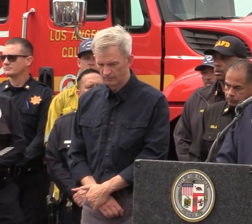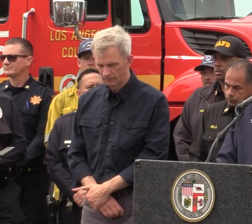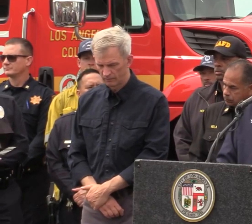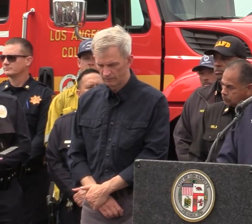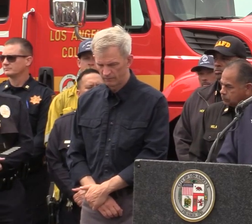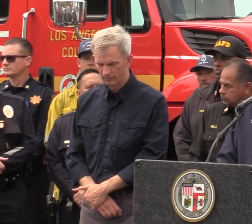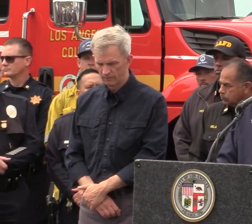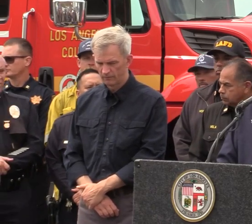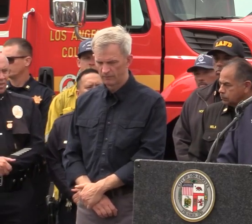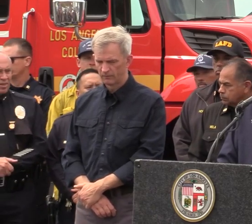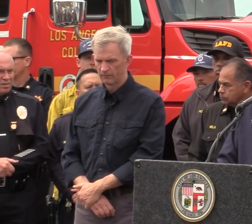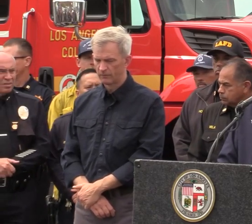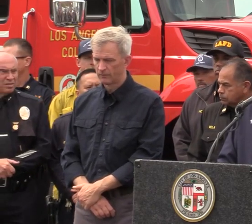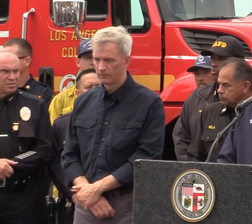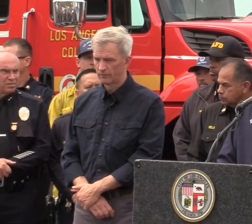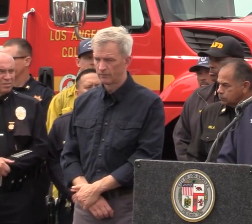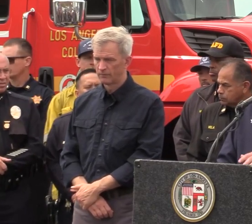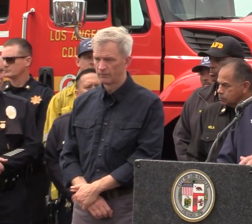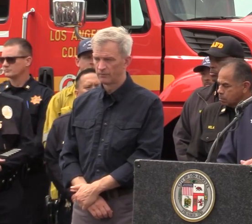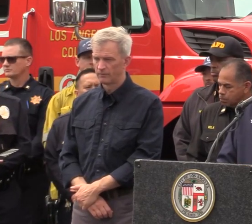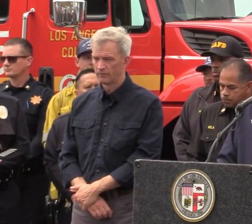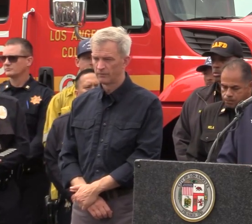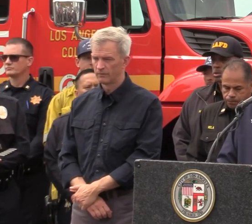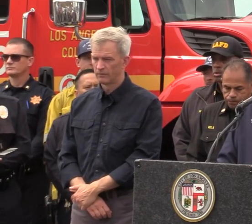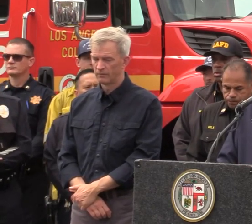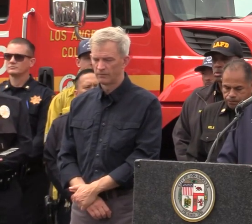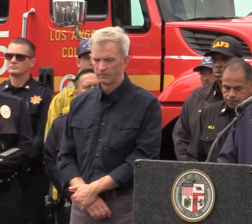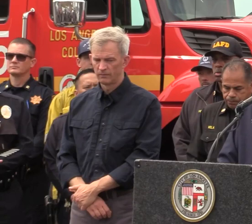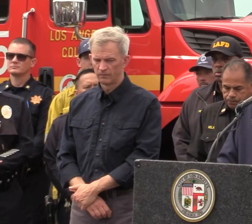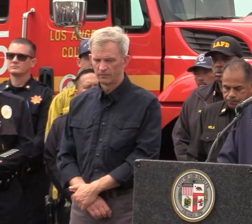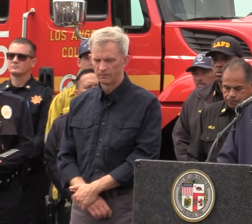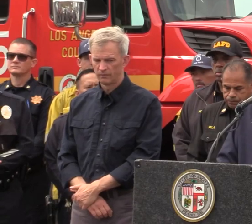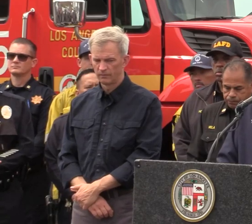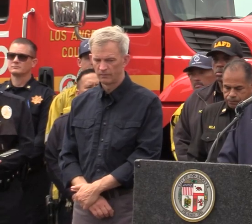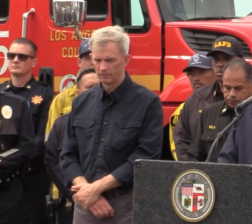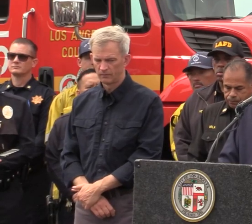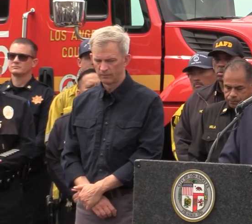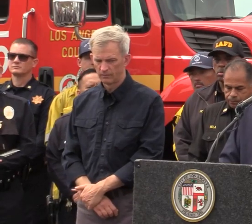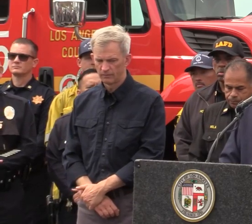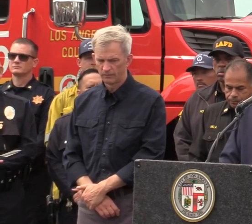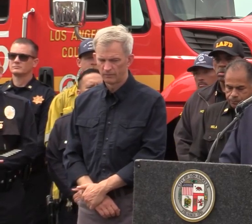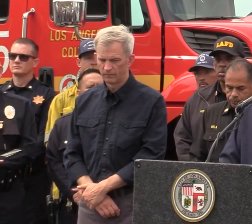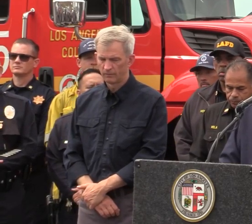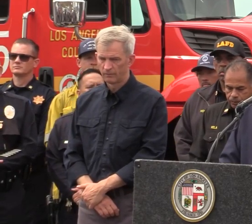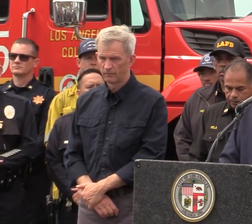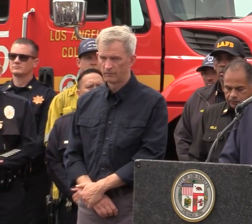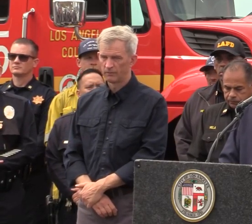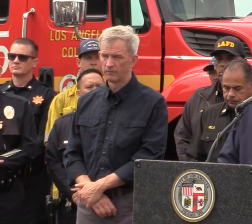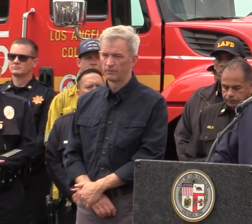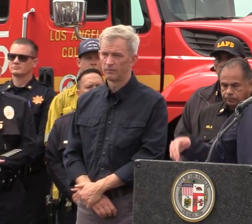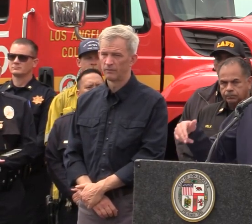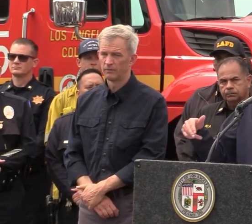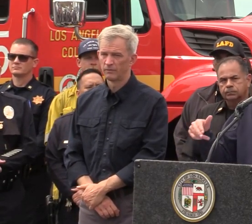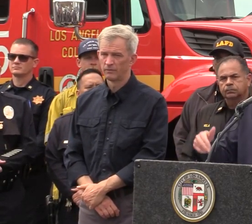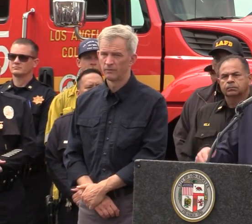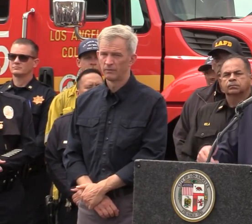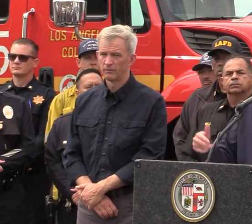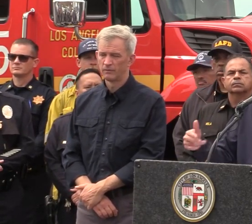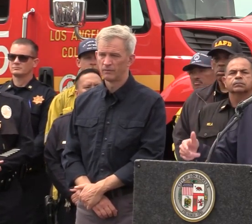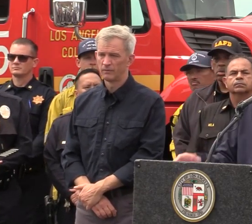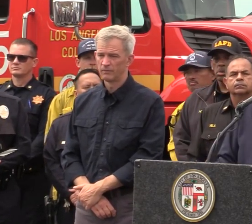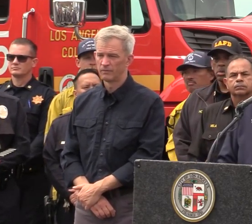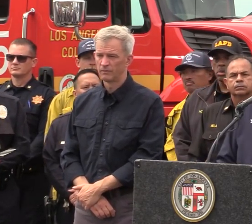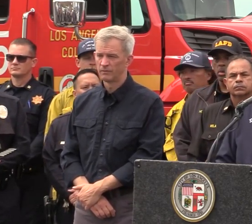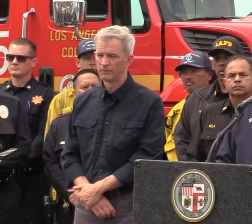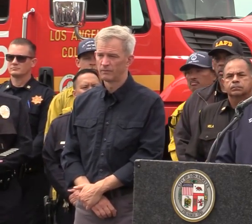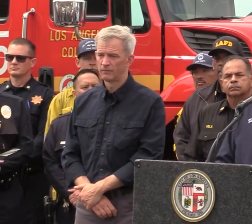hay ninguna estructura en amenaza al momento, y no se han emitido órdenes de evacuación en la ciudad de